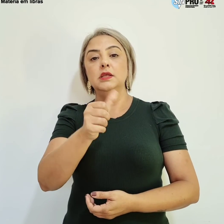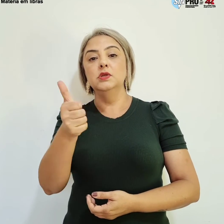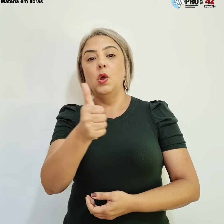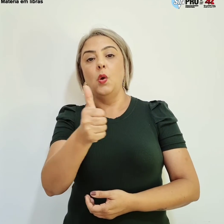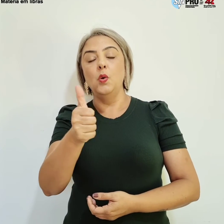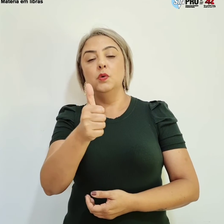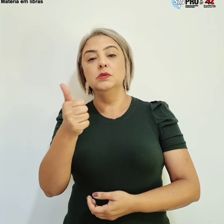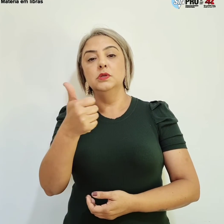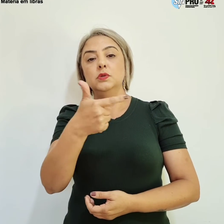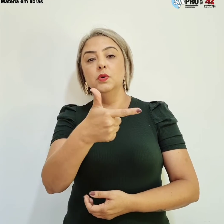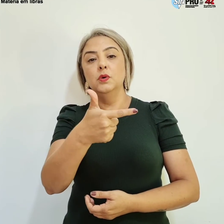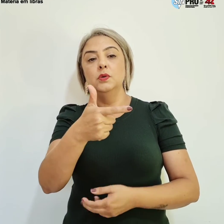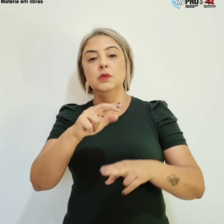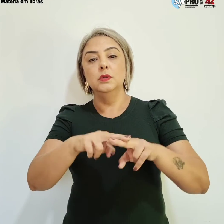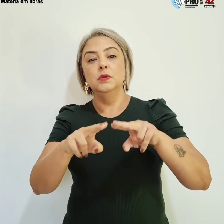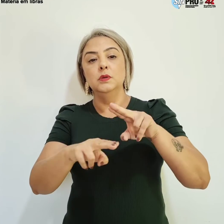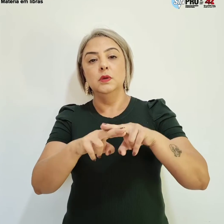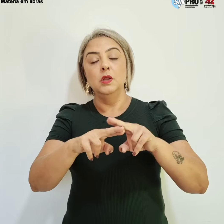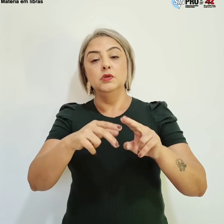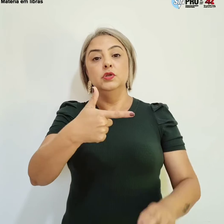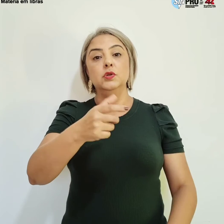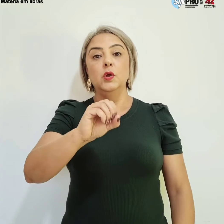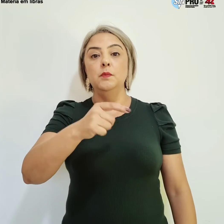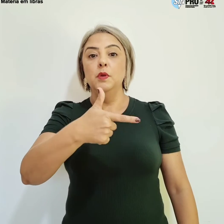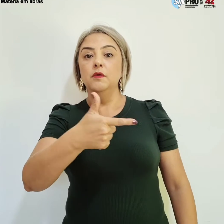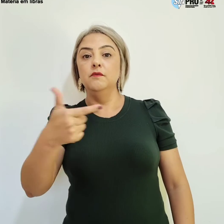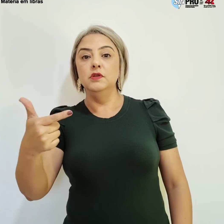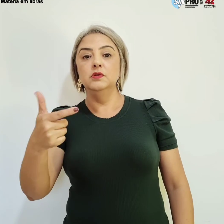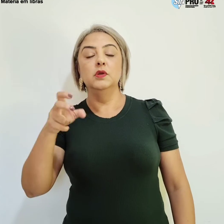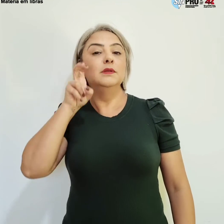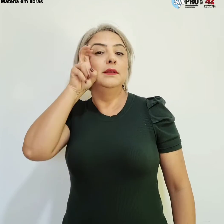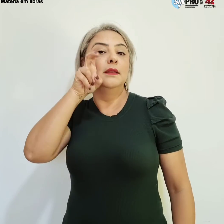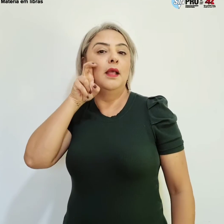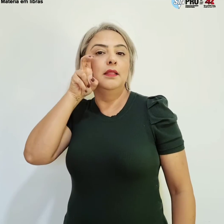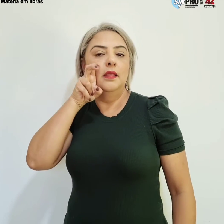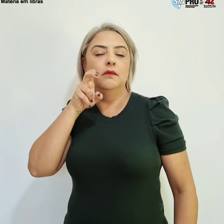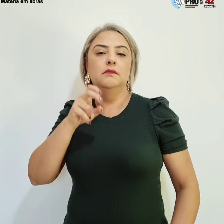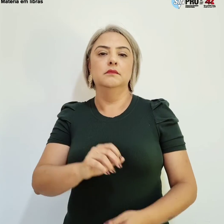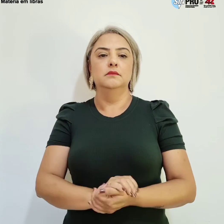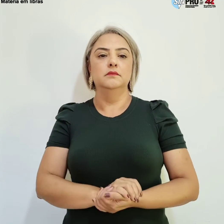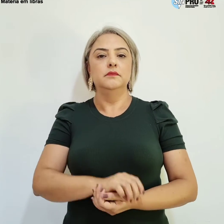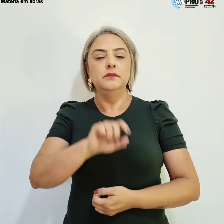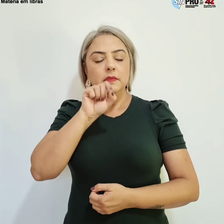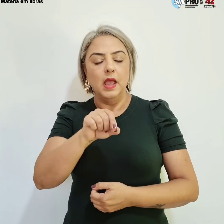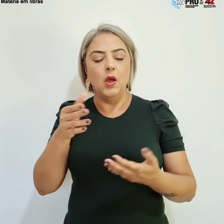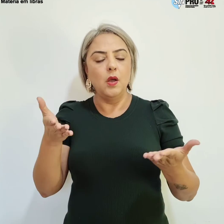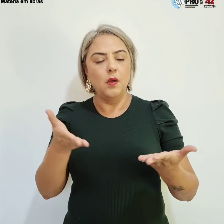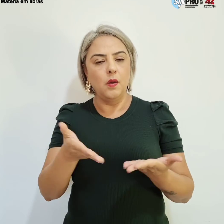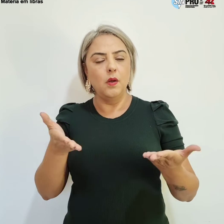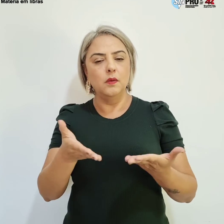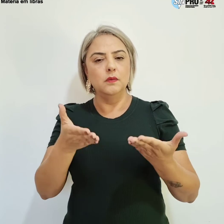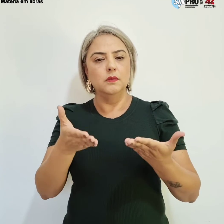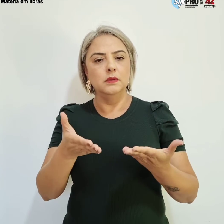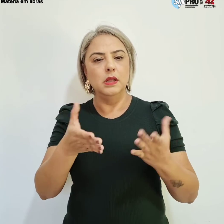de junho do próximo ano, em Natal. Neste momento desta conjuntura